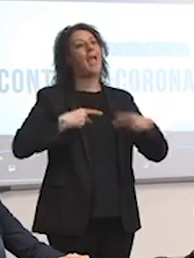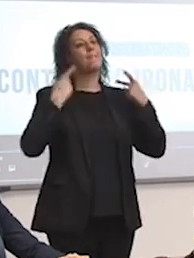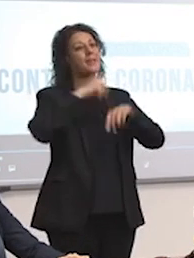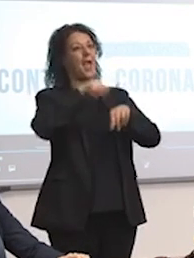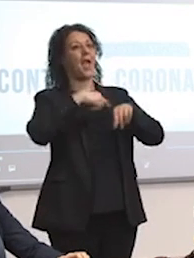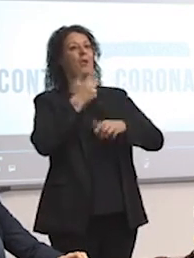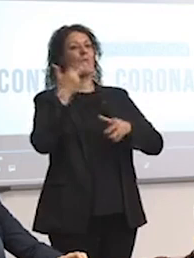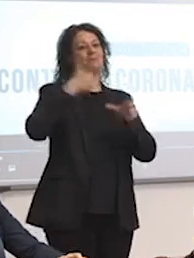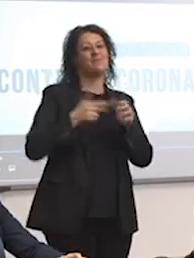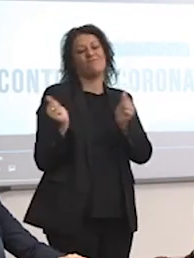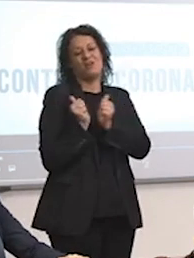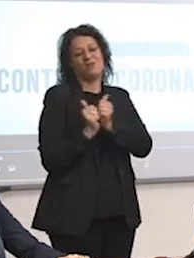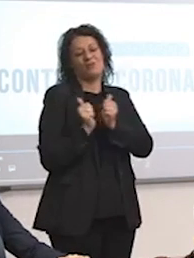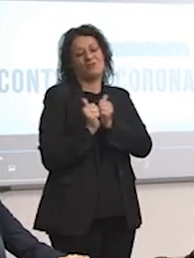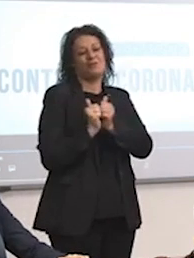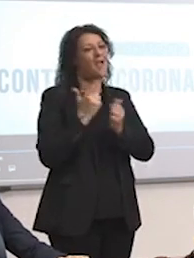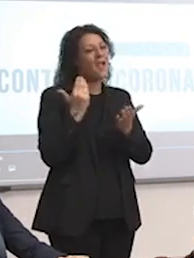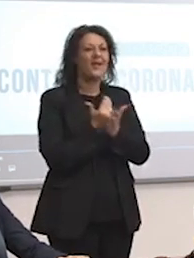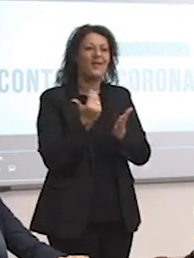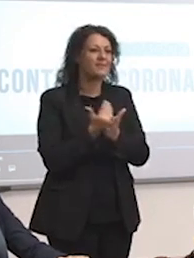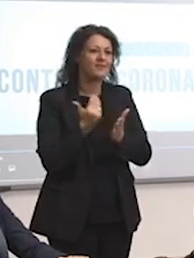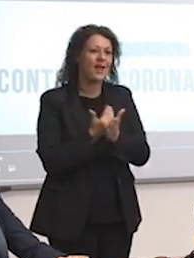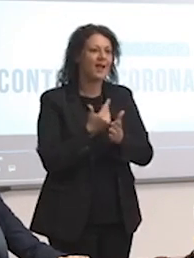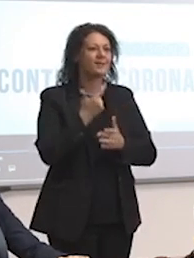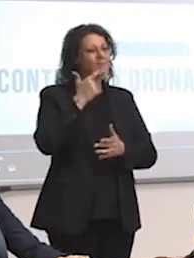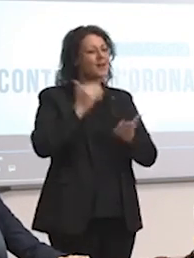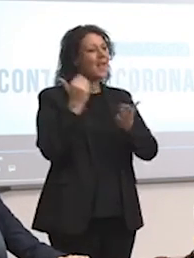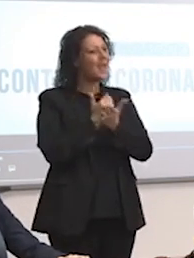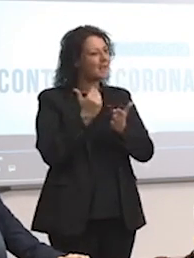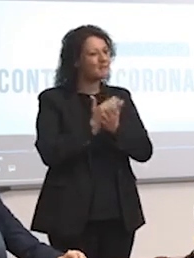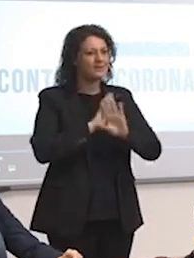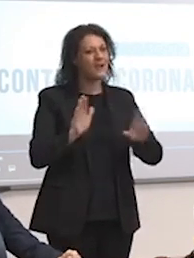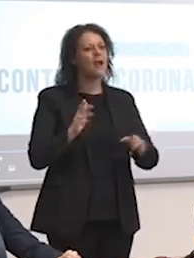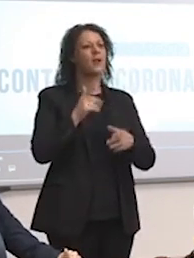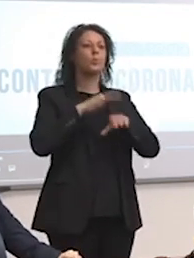fianco a fianco, cioè fate lo stesso, ma evitate il casino, utilizzate la mascherina.